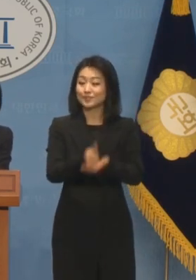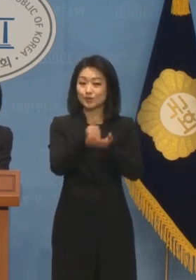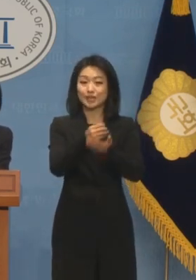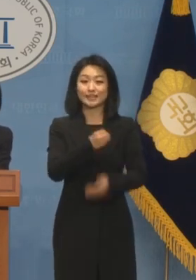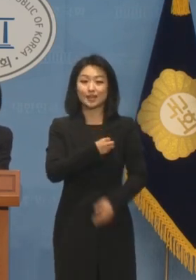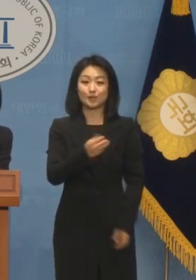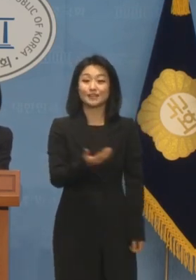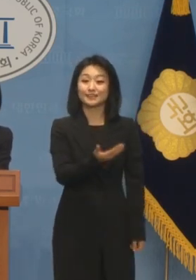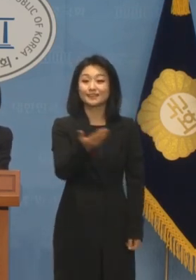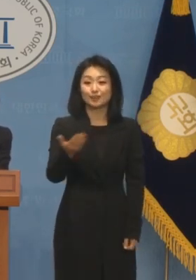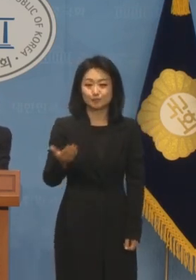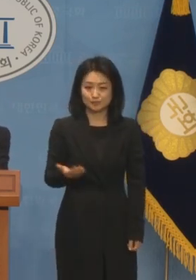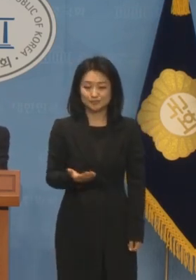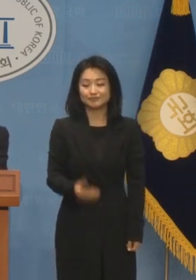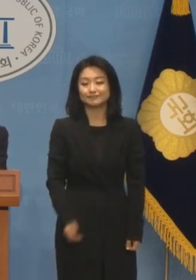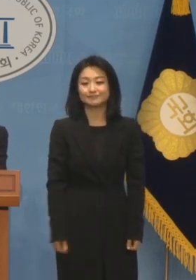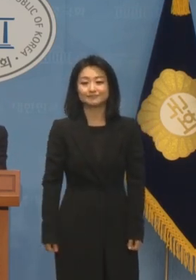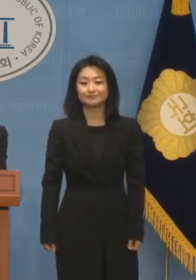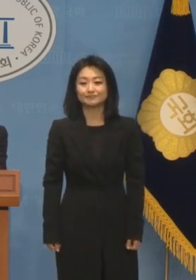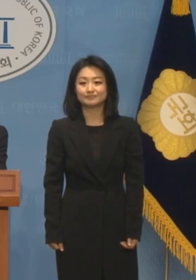존경하는 당원 동지 여러분,